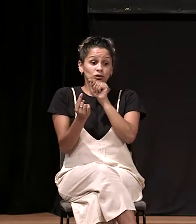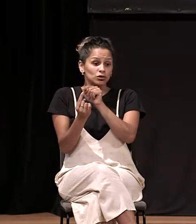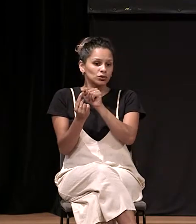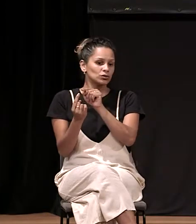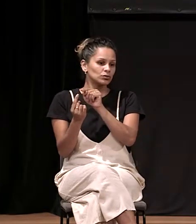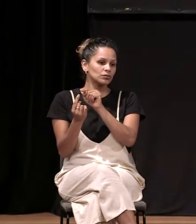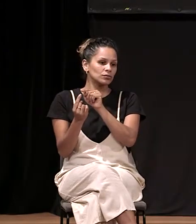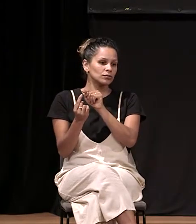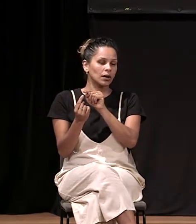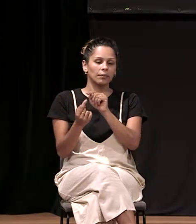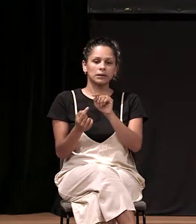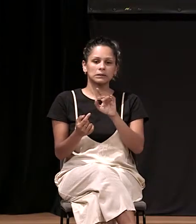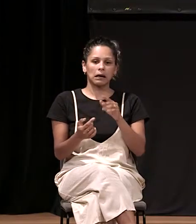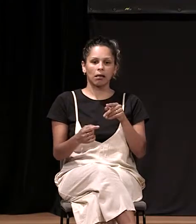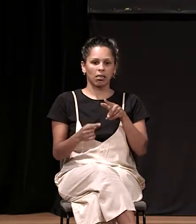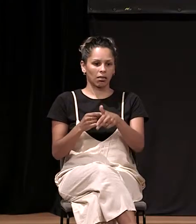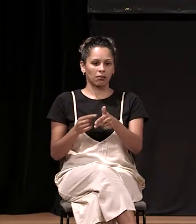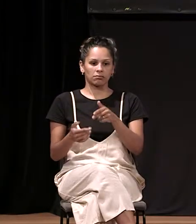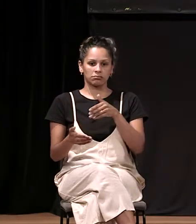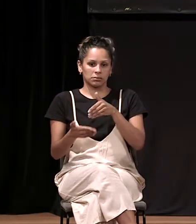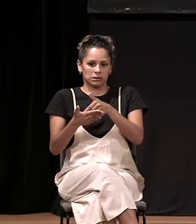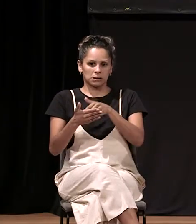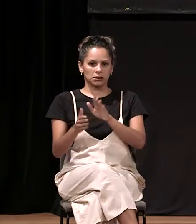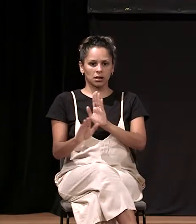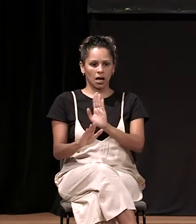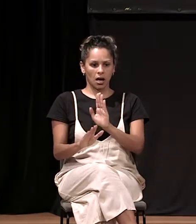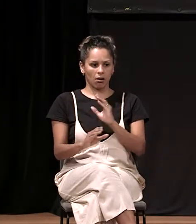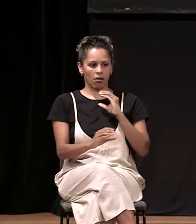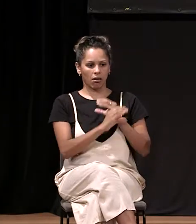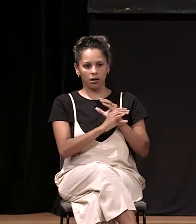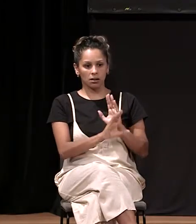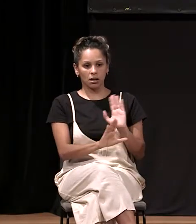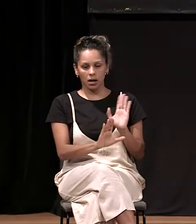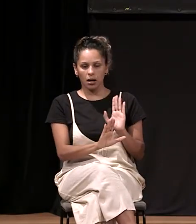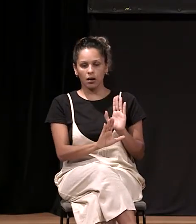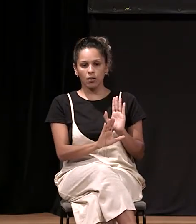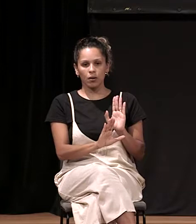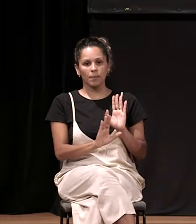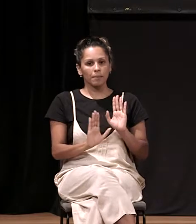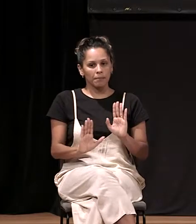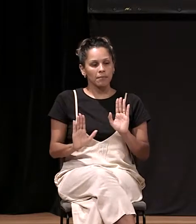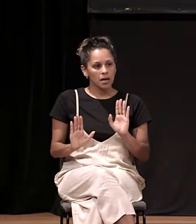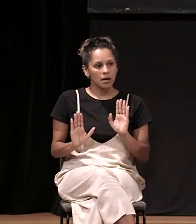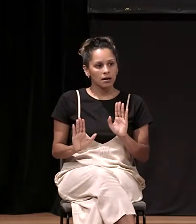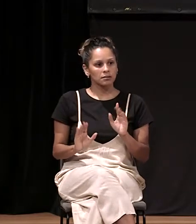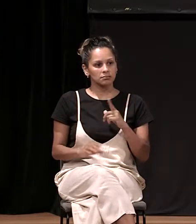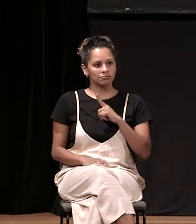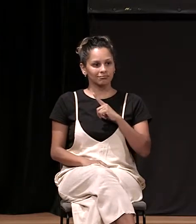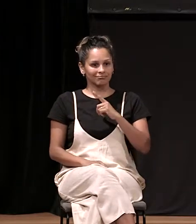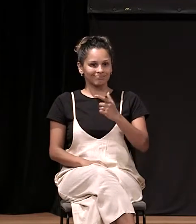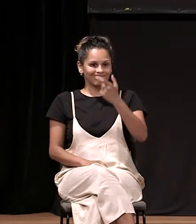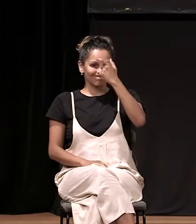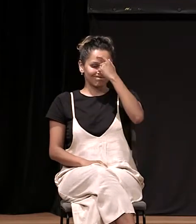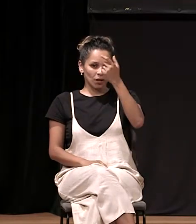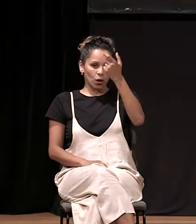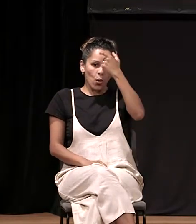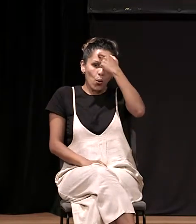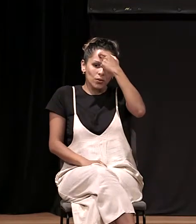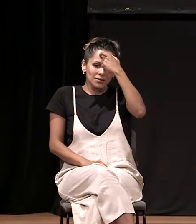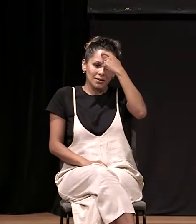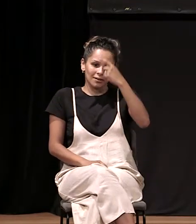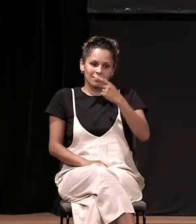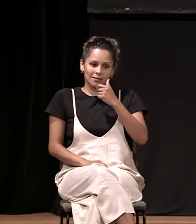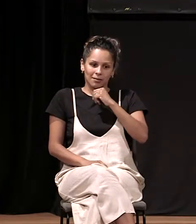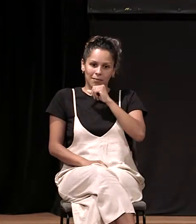limitar ou estabelecer qualquer dificuldade da relação entre eles, mas trazer para a consciência dessa mãe que